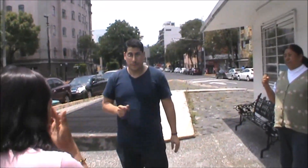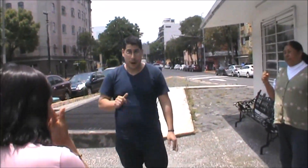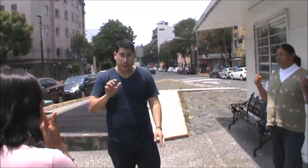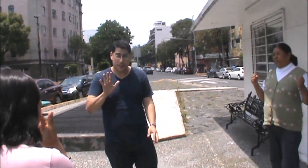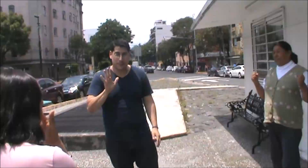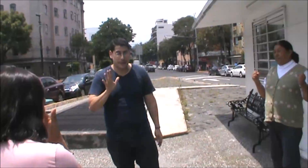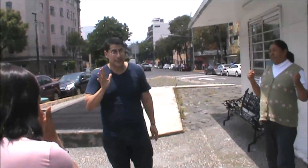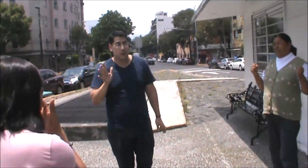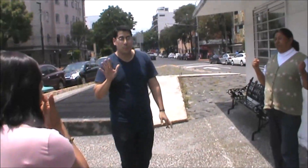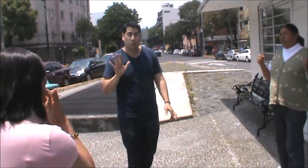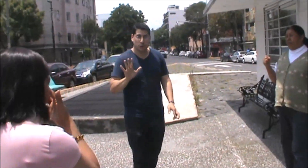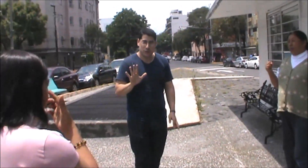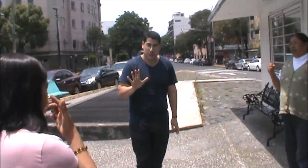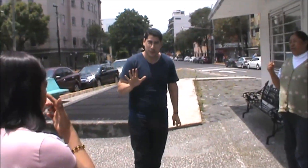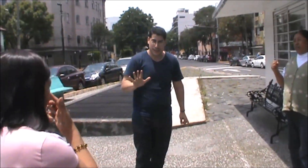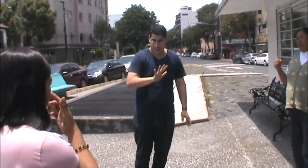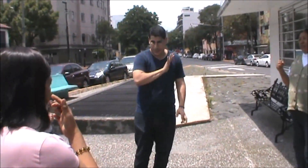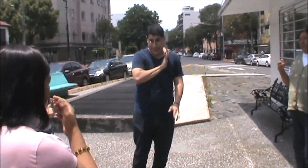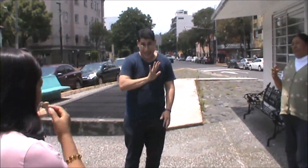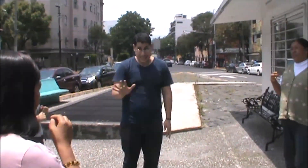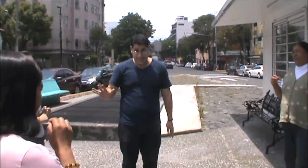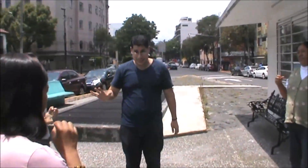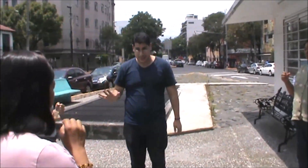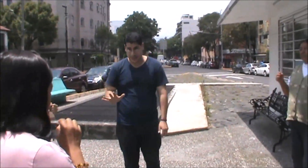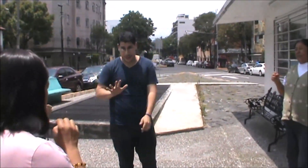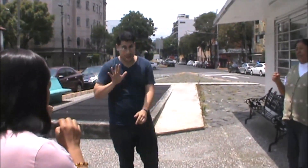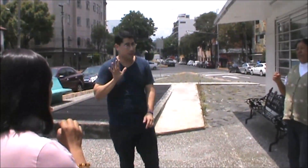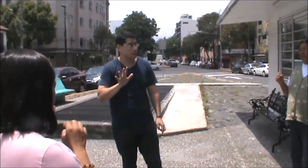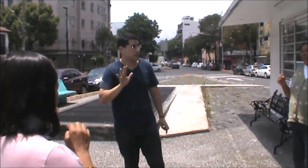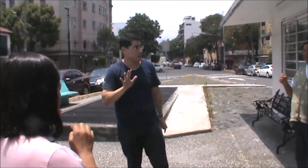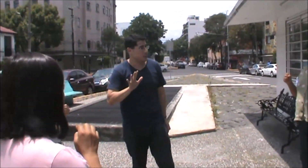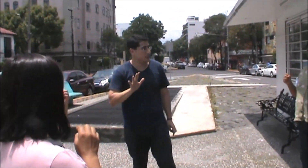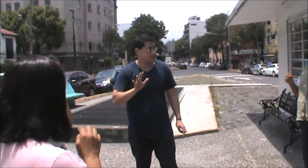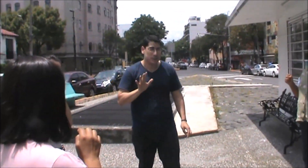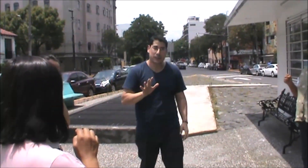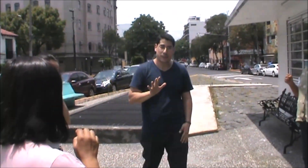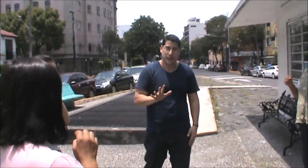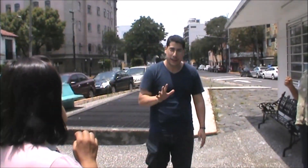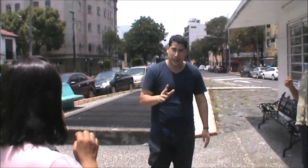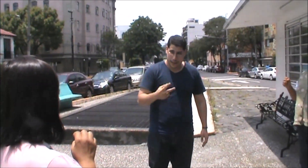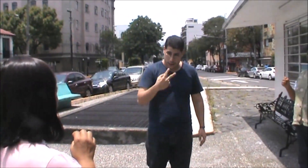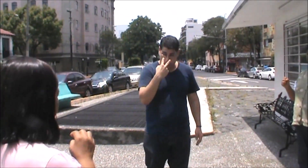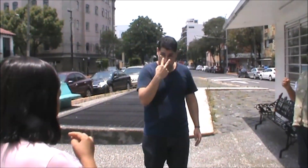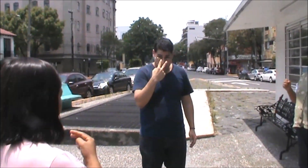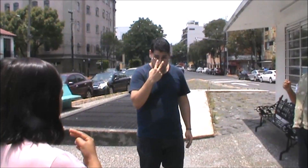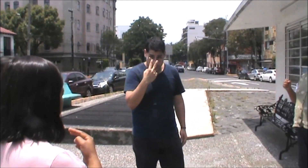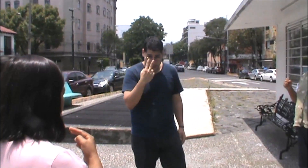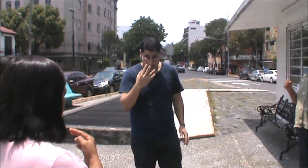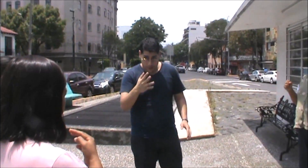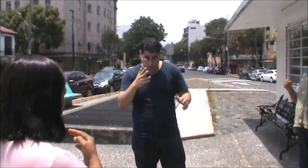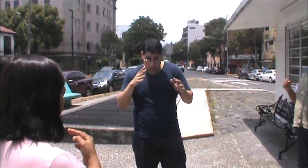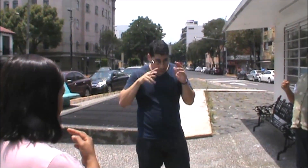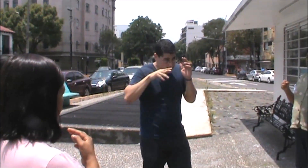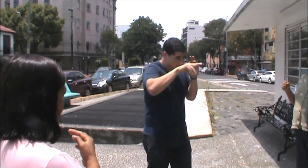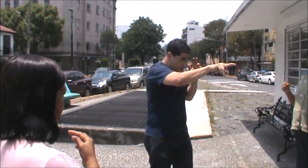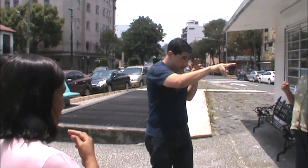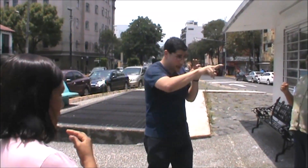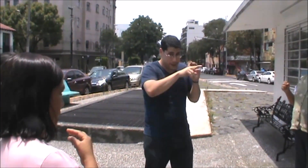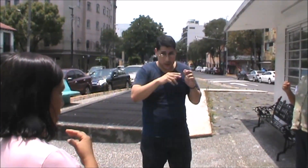vamos a ver 5 puntos vitales que normalmente vamos a trabajar. Los ojos, podemos clavar